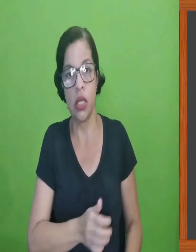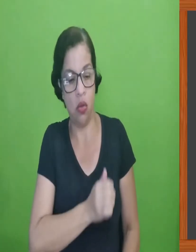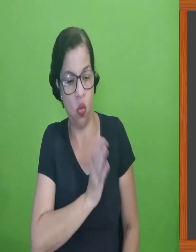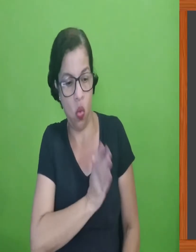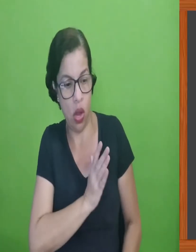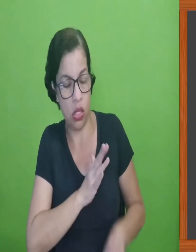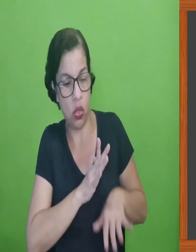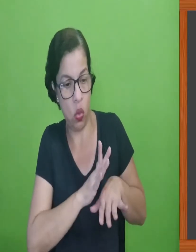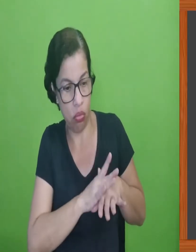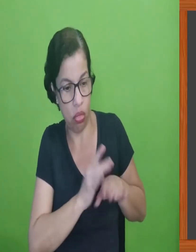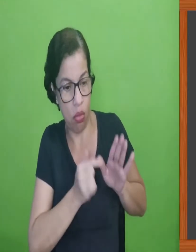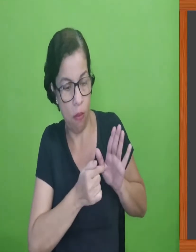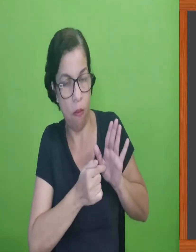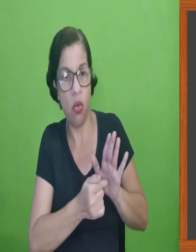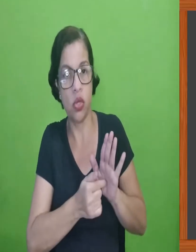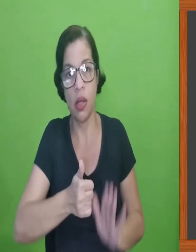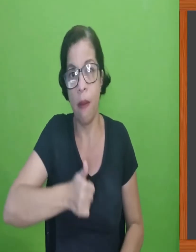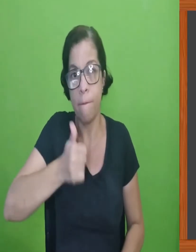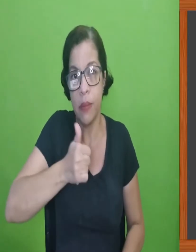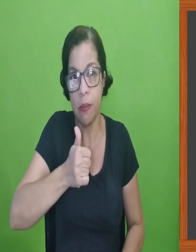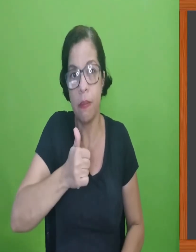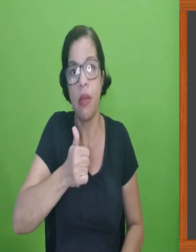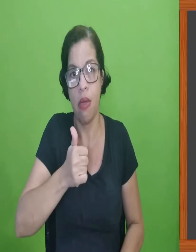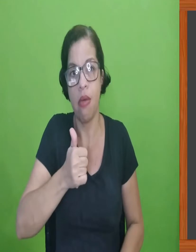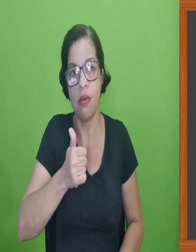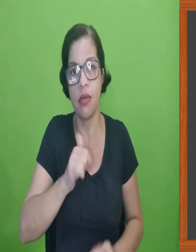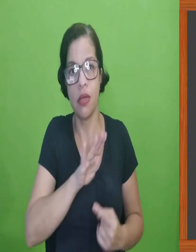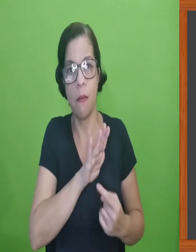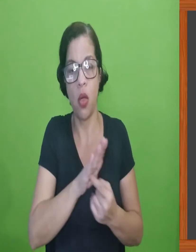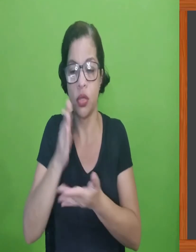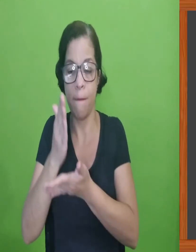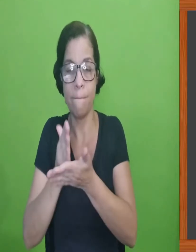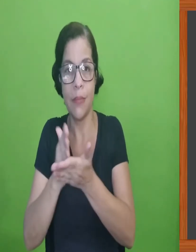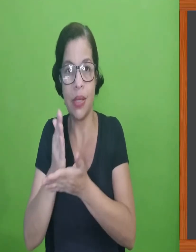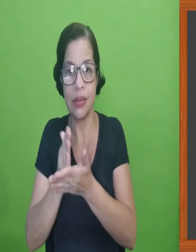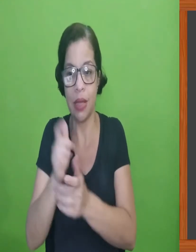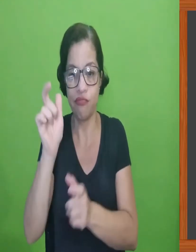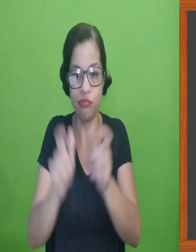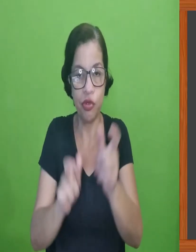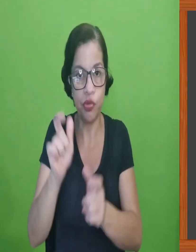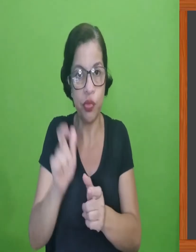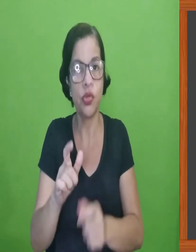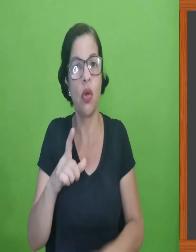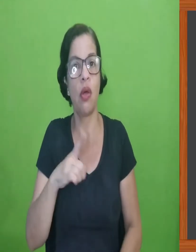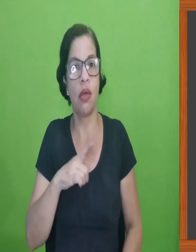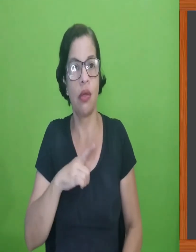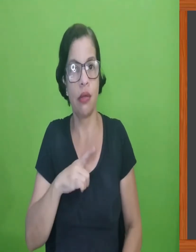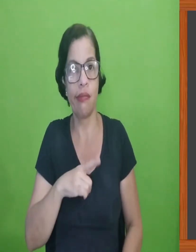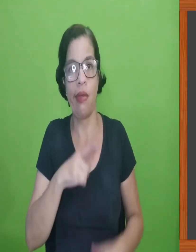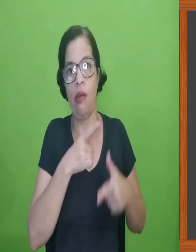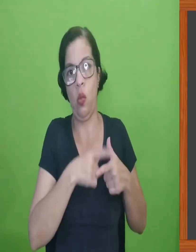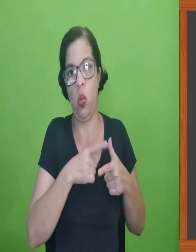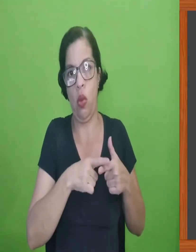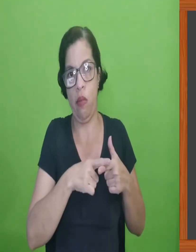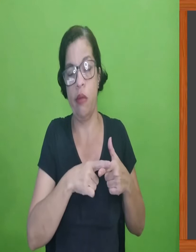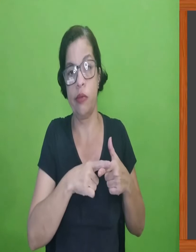primeira manifestação da doença aterosclerótica em aproximadamente metade das pessoas que apresentam essa